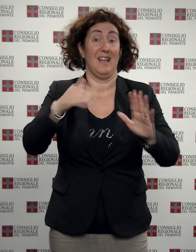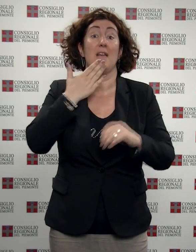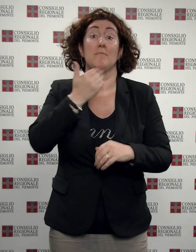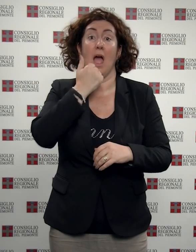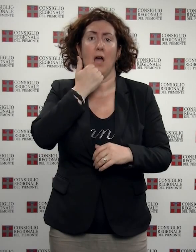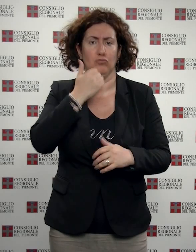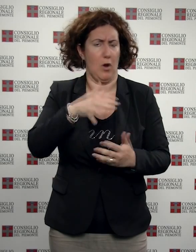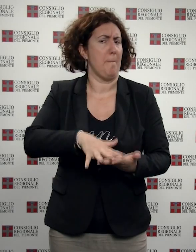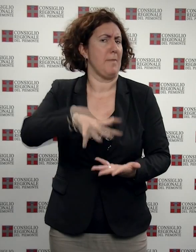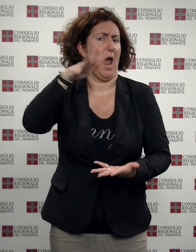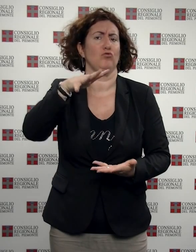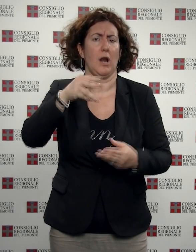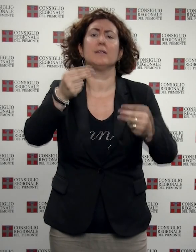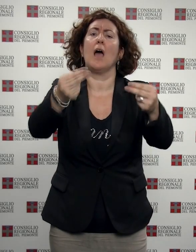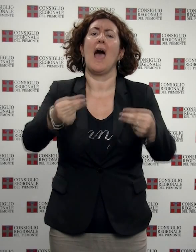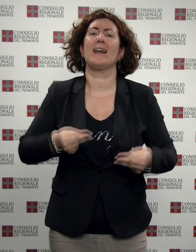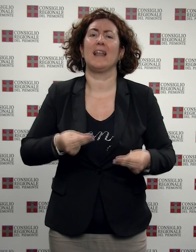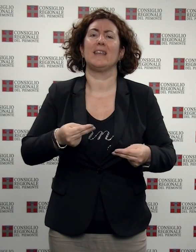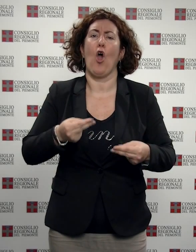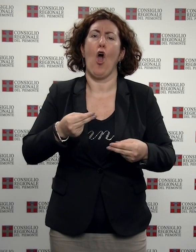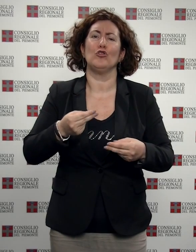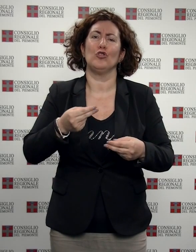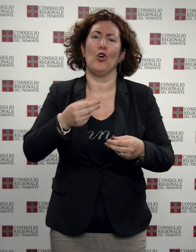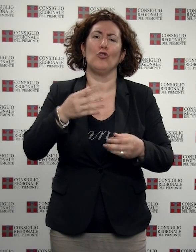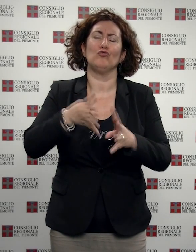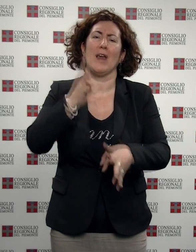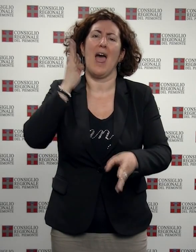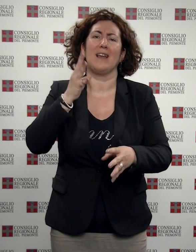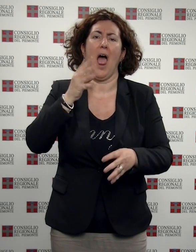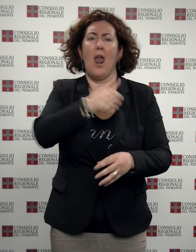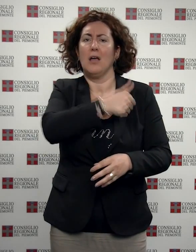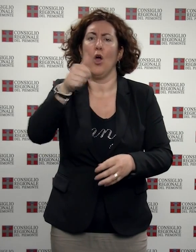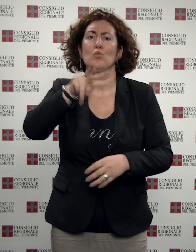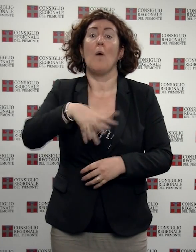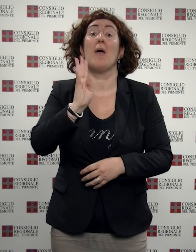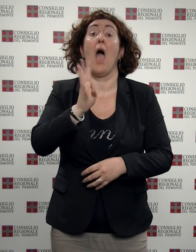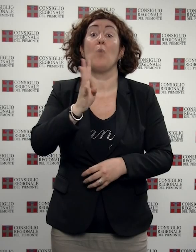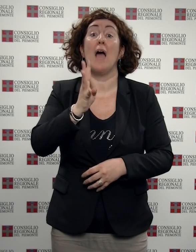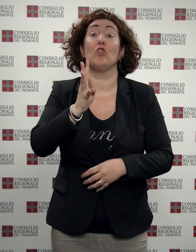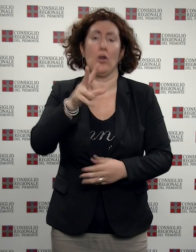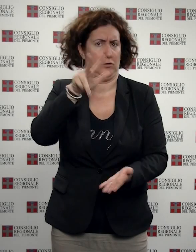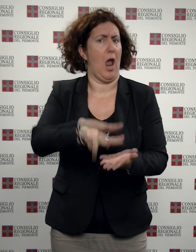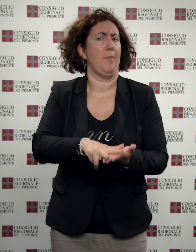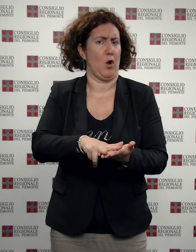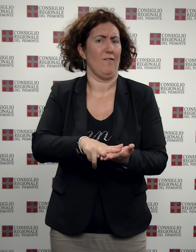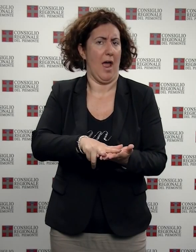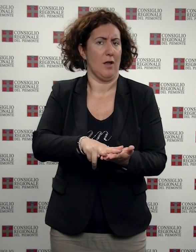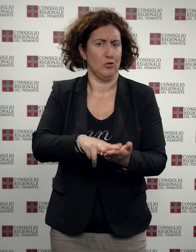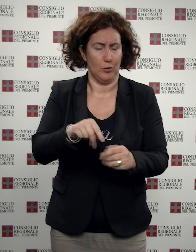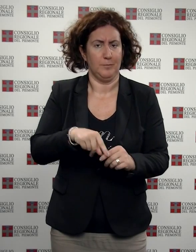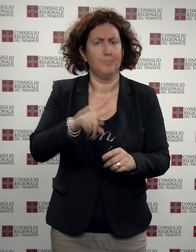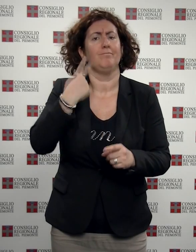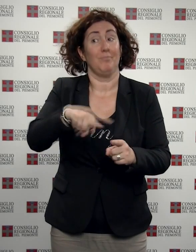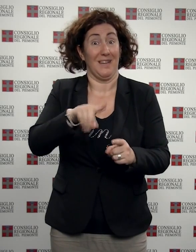larga maggioranza il rendiconto generale per l'esercizio finanziario 2014 del Consiglio regionale, che diventerà poi parte integrante